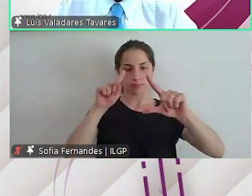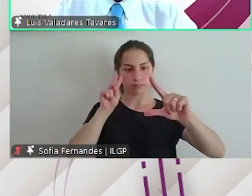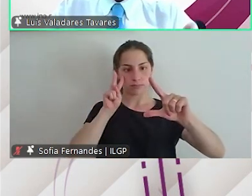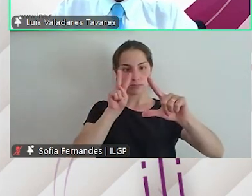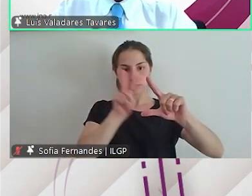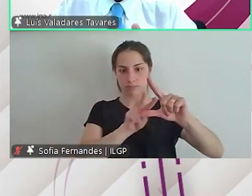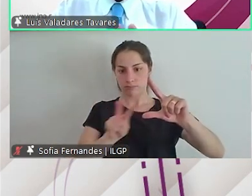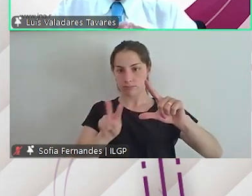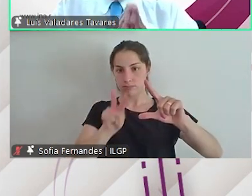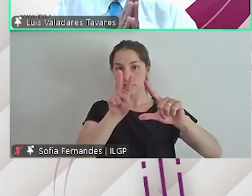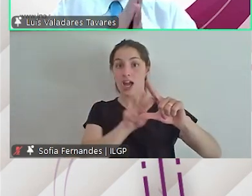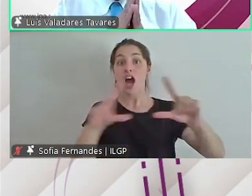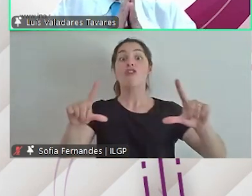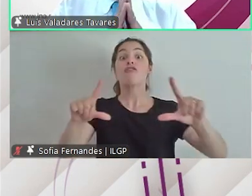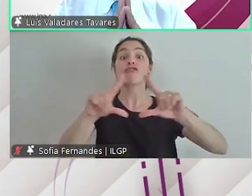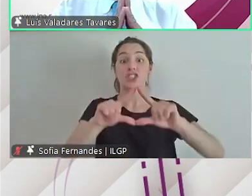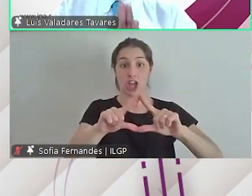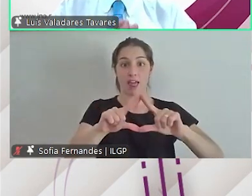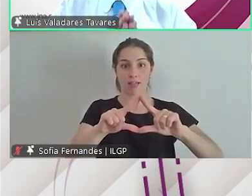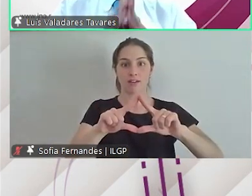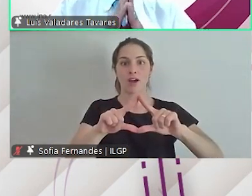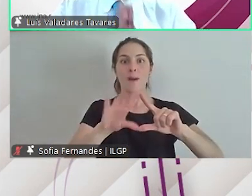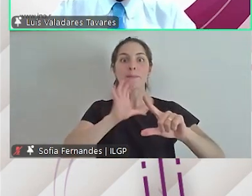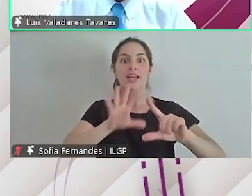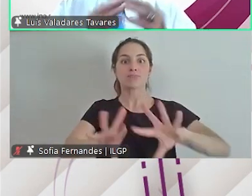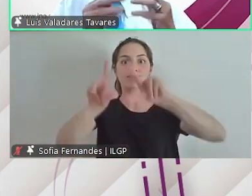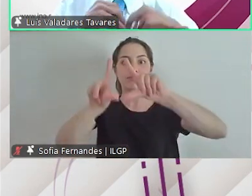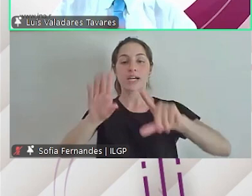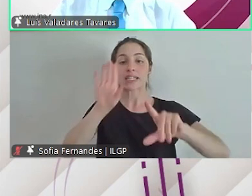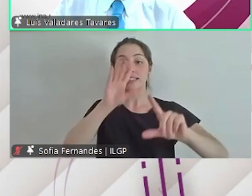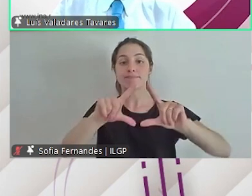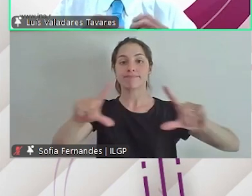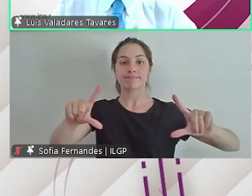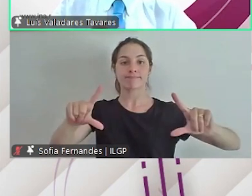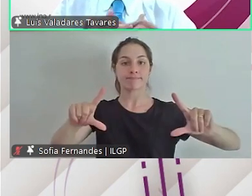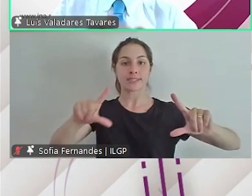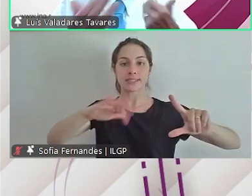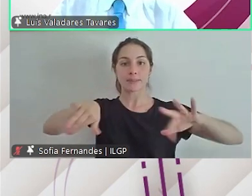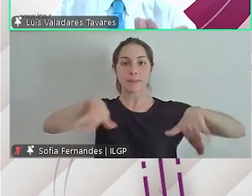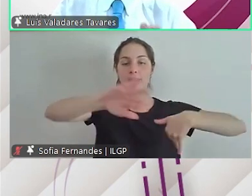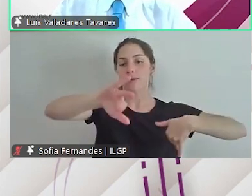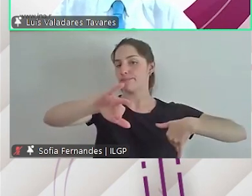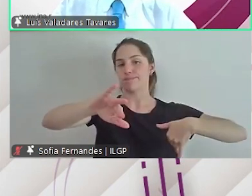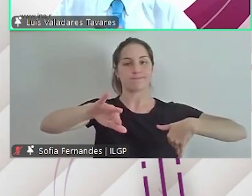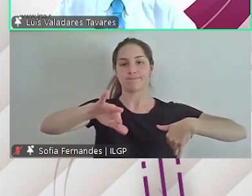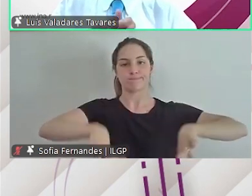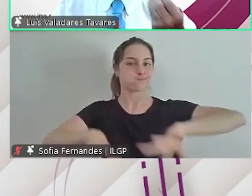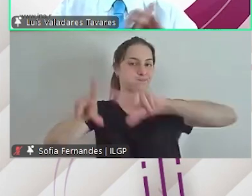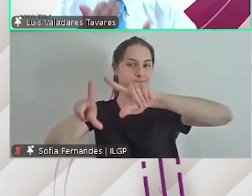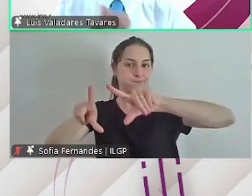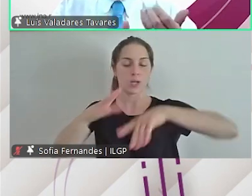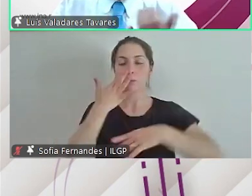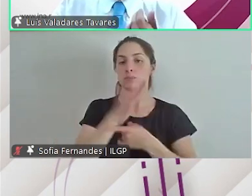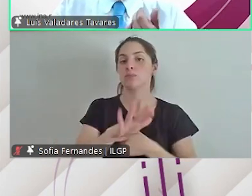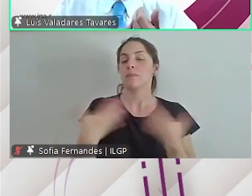avança. Não sei se já repararam que as principais opções, por exemplo, na nossa gestão pública, não